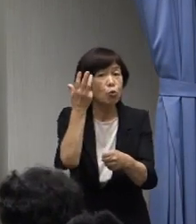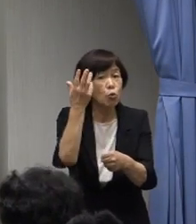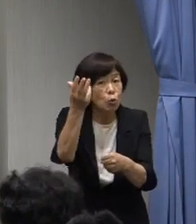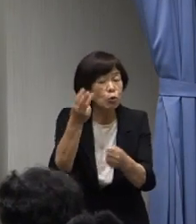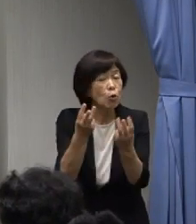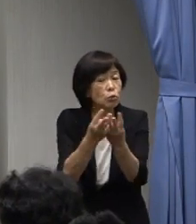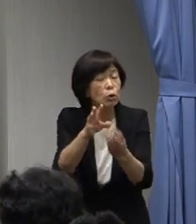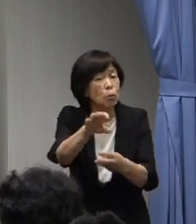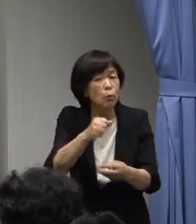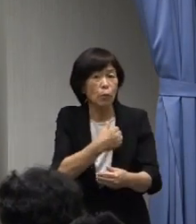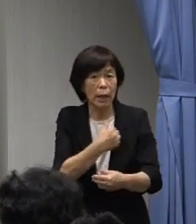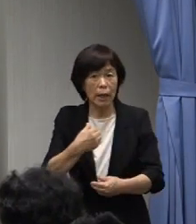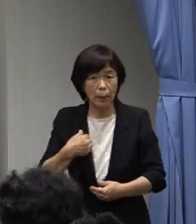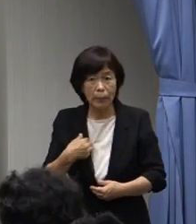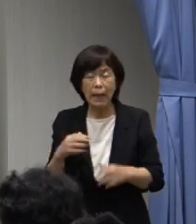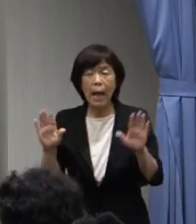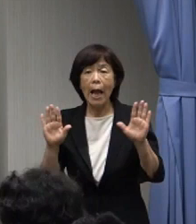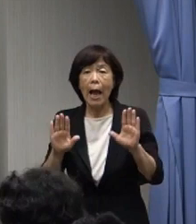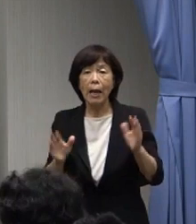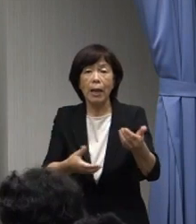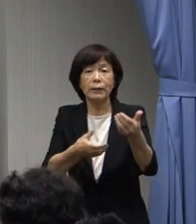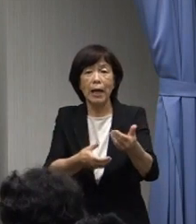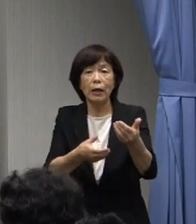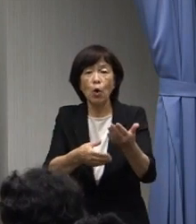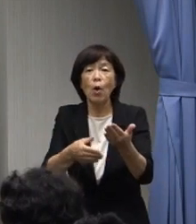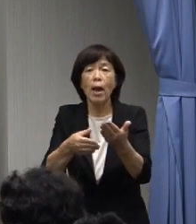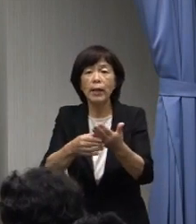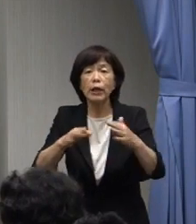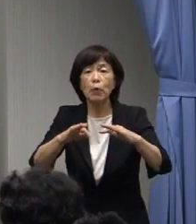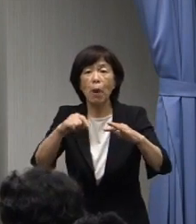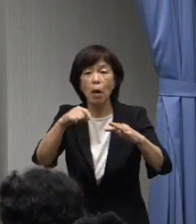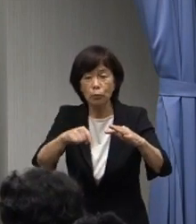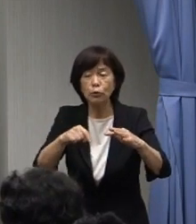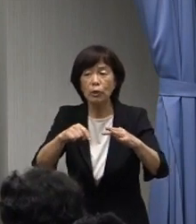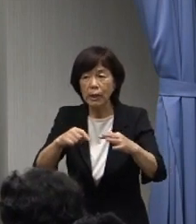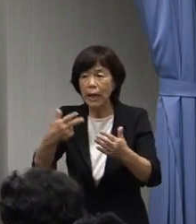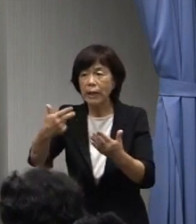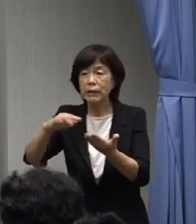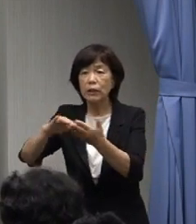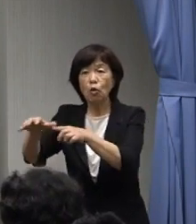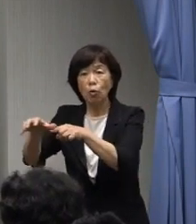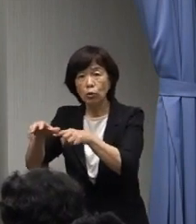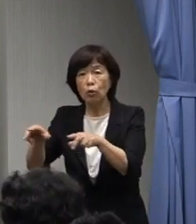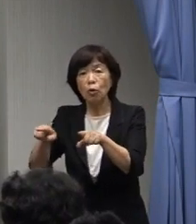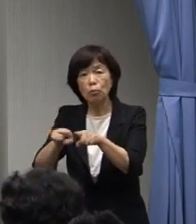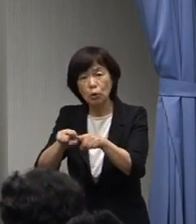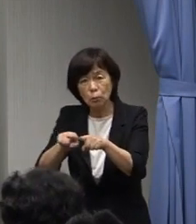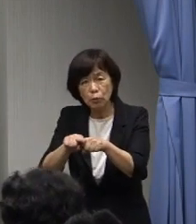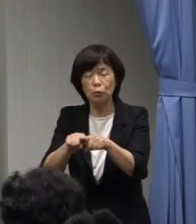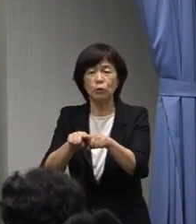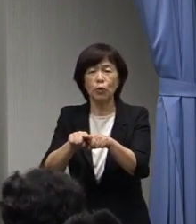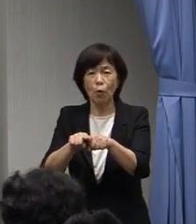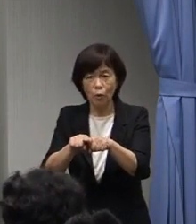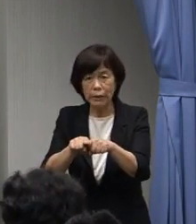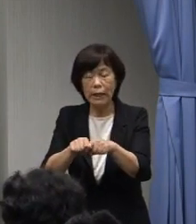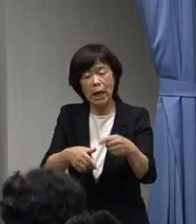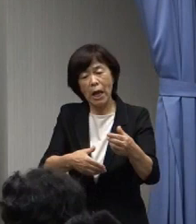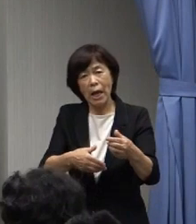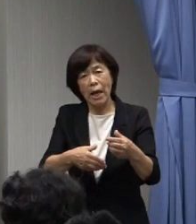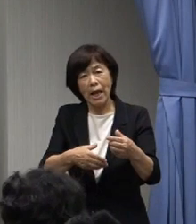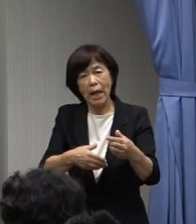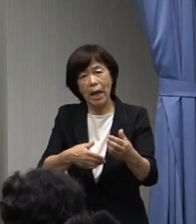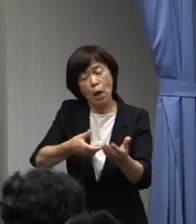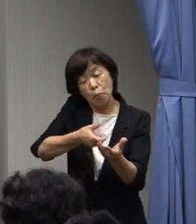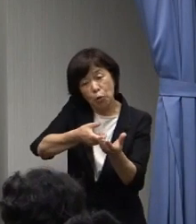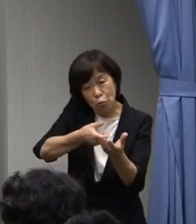この赤ちゃんの疫マップというのは、市町村とも協力して、大阪府内において授乳ができるところとか、お使いができ